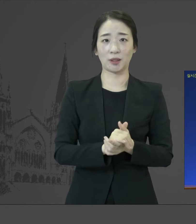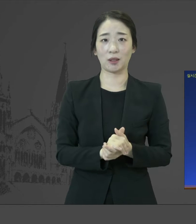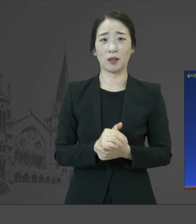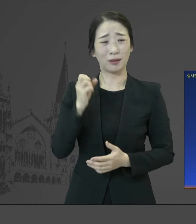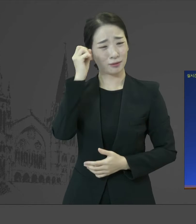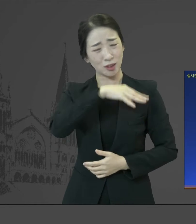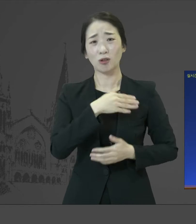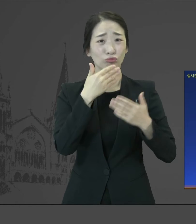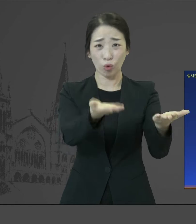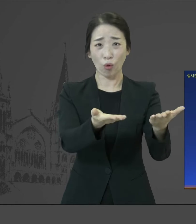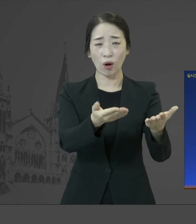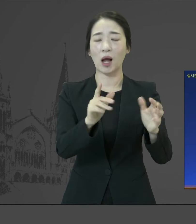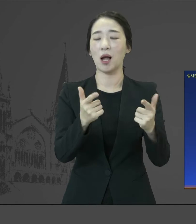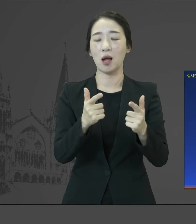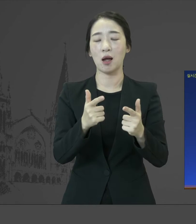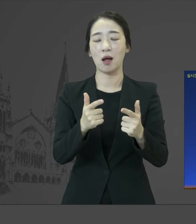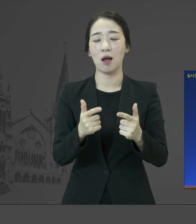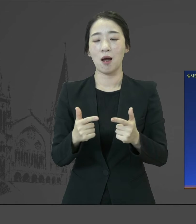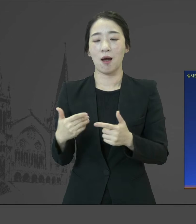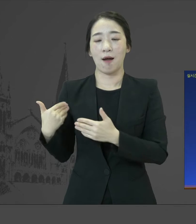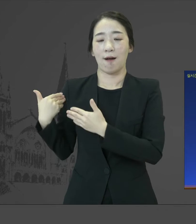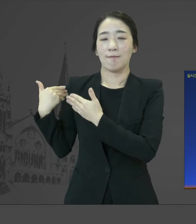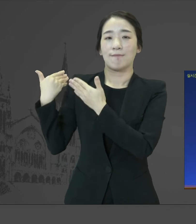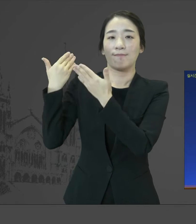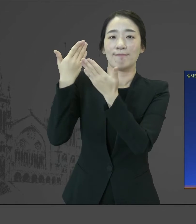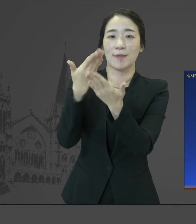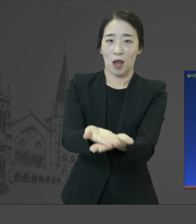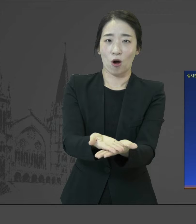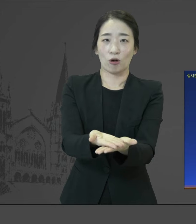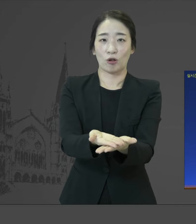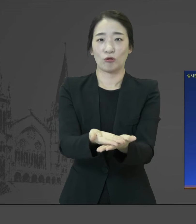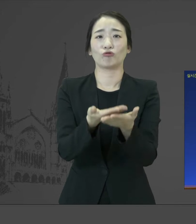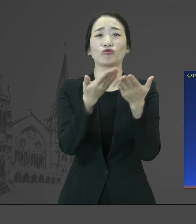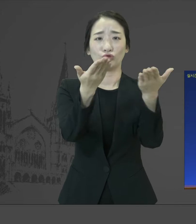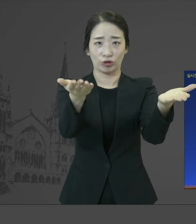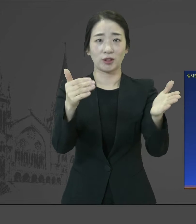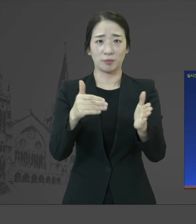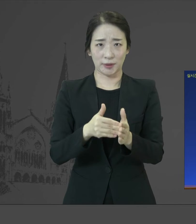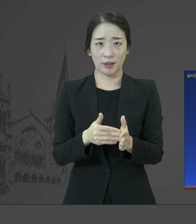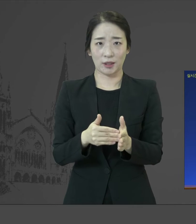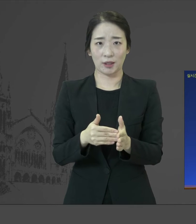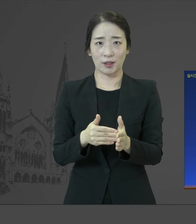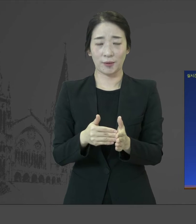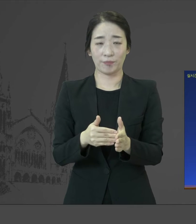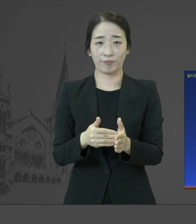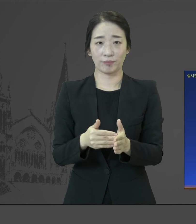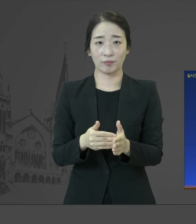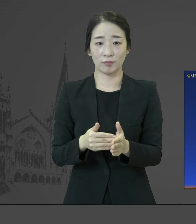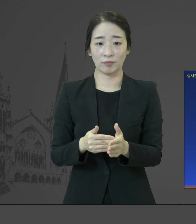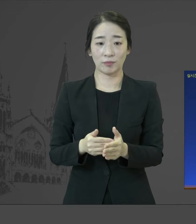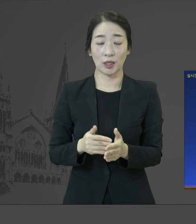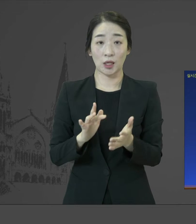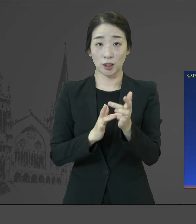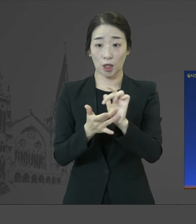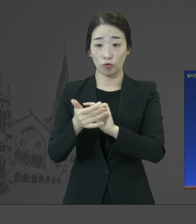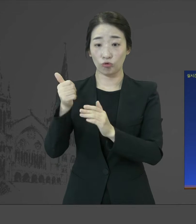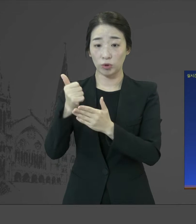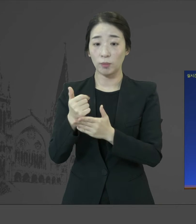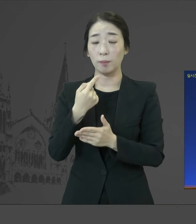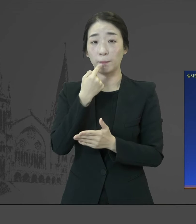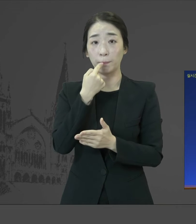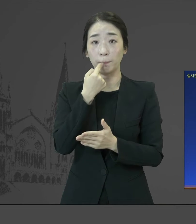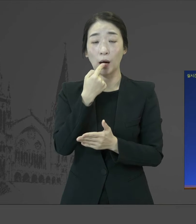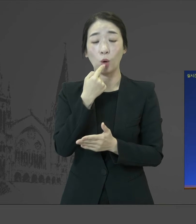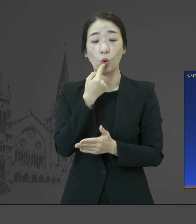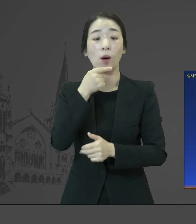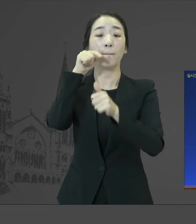아니라 내어주셨습니다. 사실은 예수님께서 어떤 일을 행하실 때 명령만 갖고도 행할 수 있습니다. 이렇게 되라 하면 되는